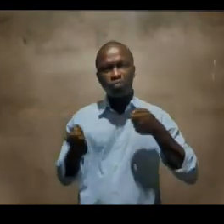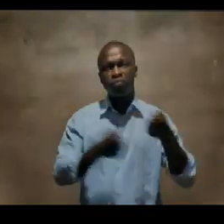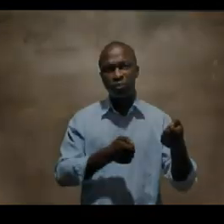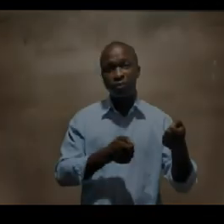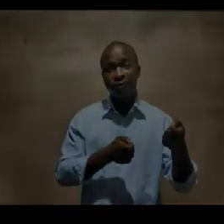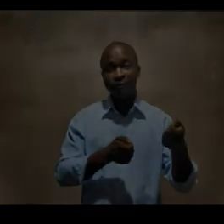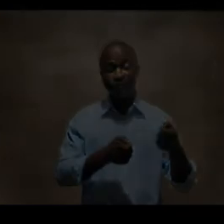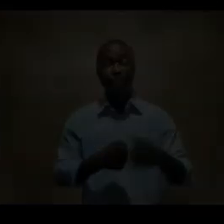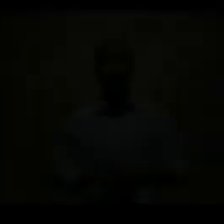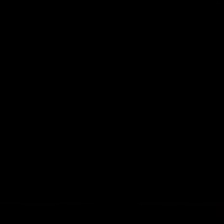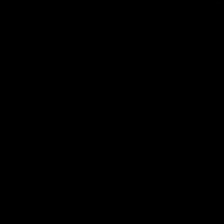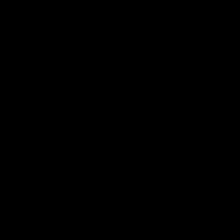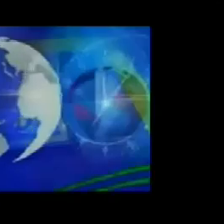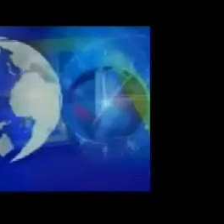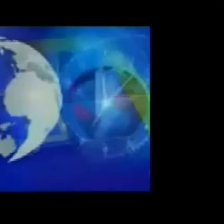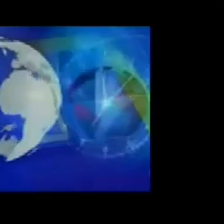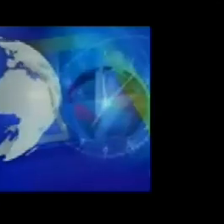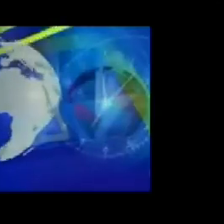jusqu'à la nomination d'un nouveau gouverneur.